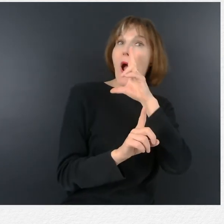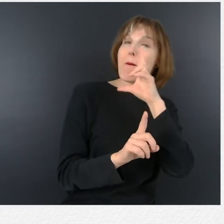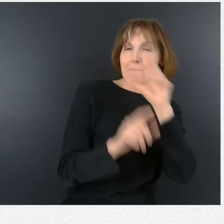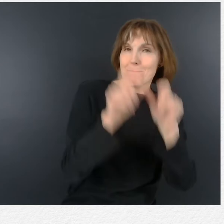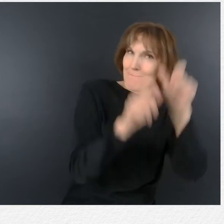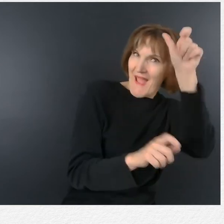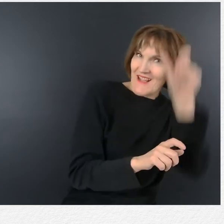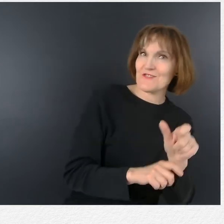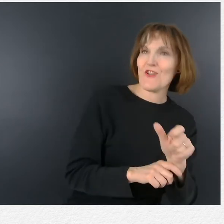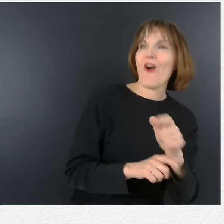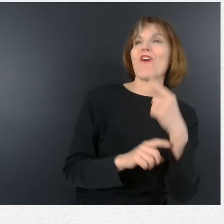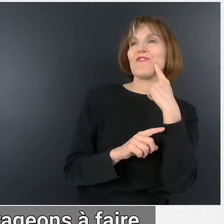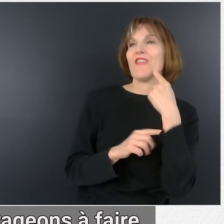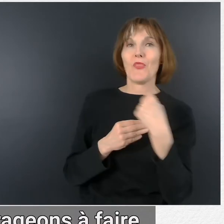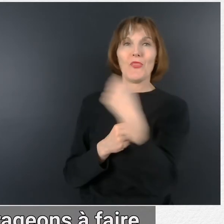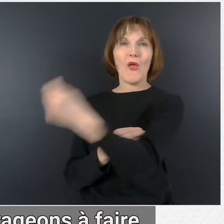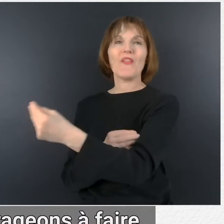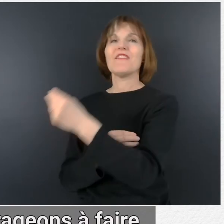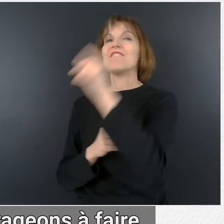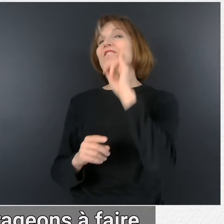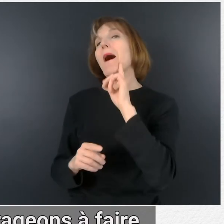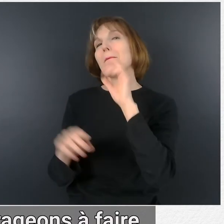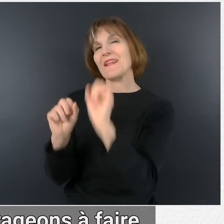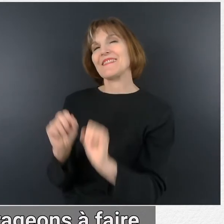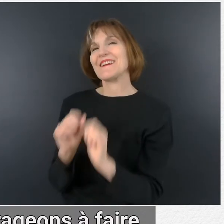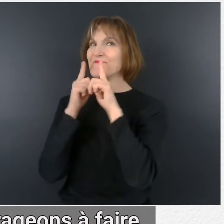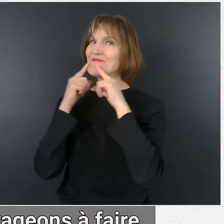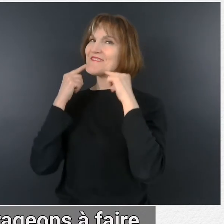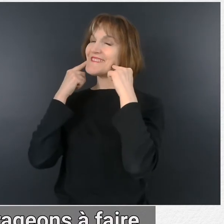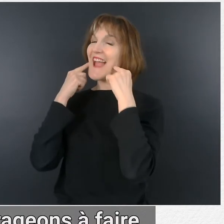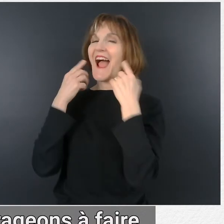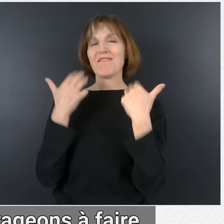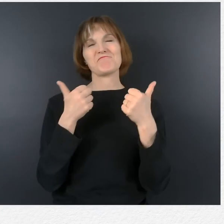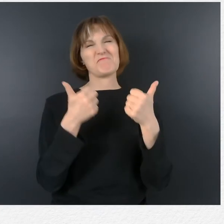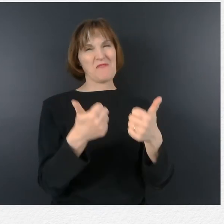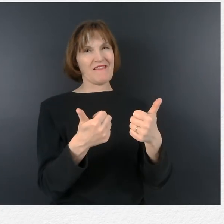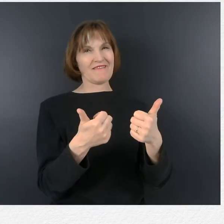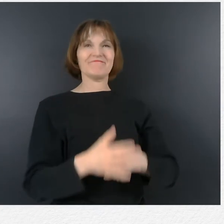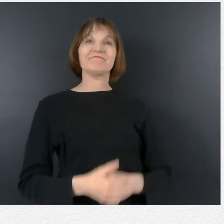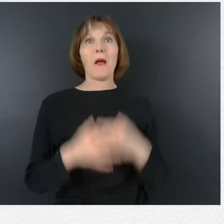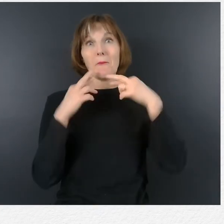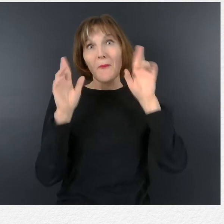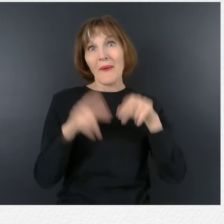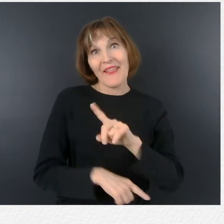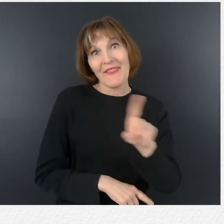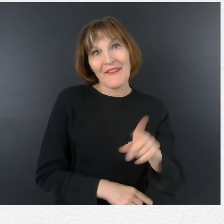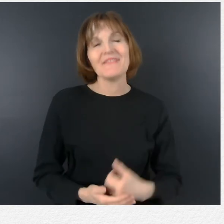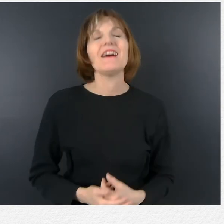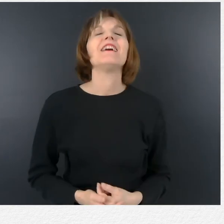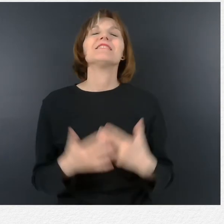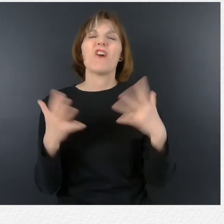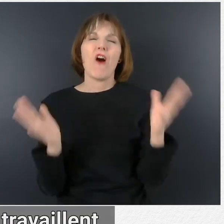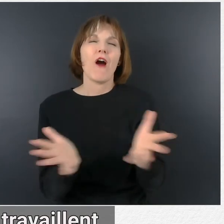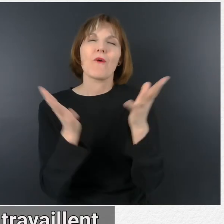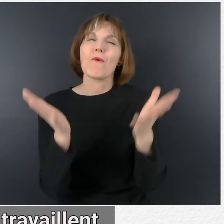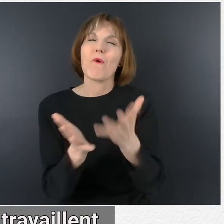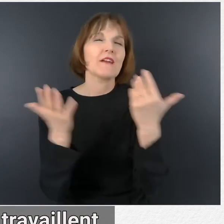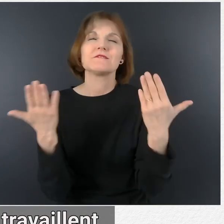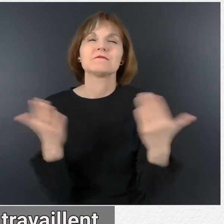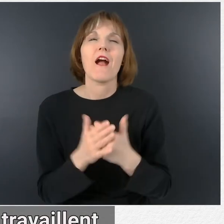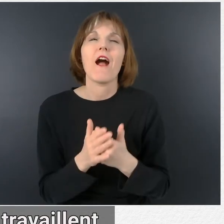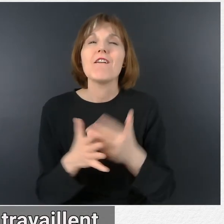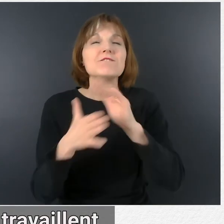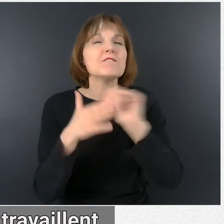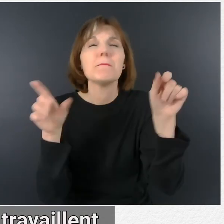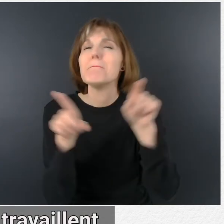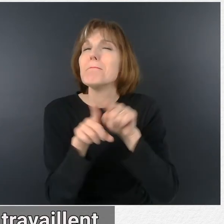vain. Nous vous encourageons à faire de même et d'avoir toujours une parole gentille, eu égard à tous ceux qui